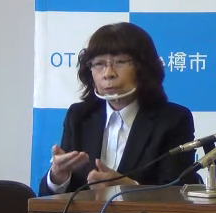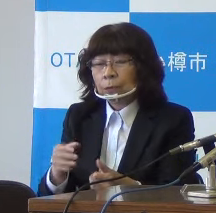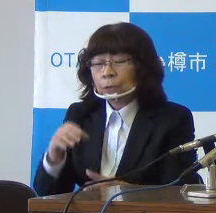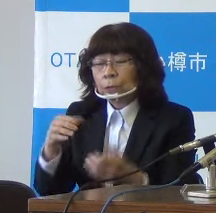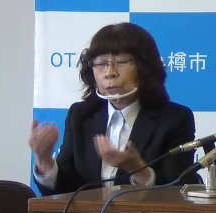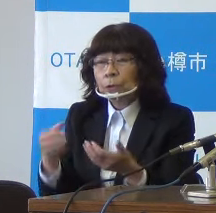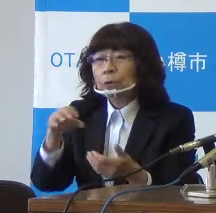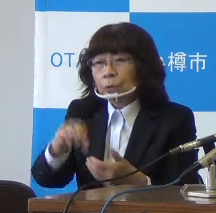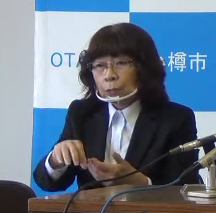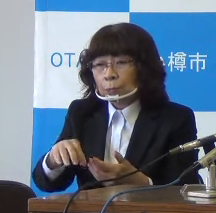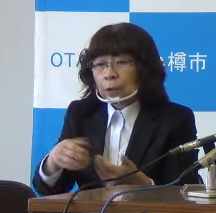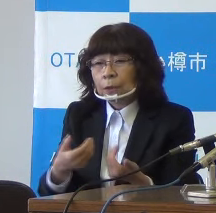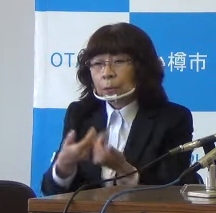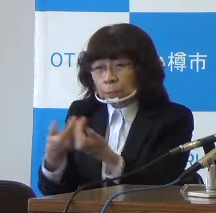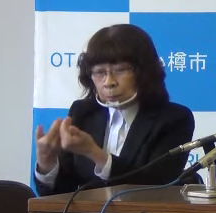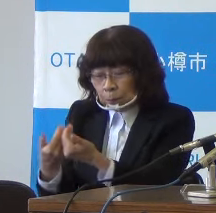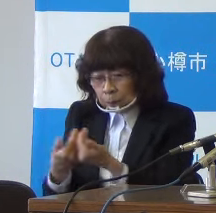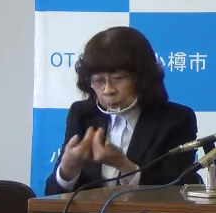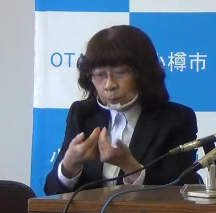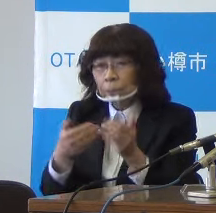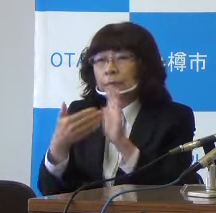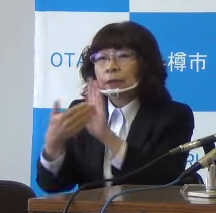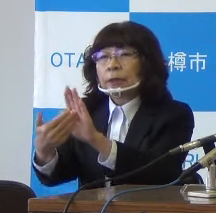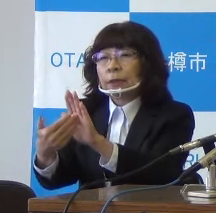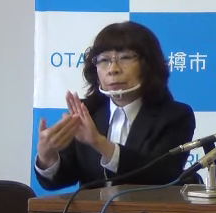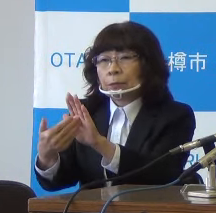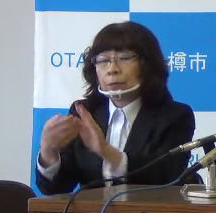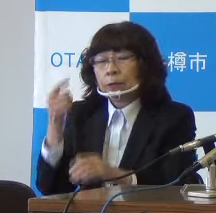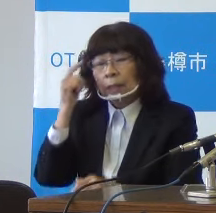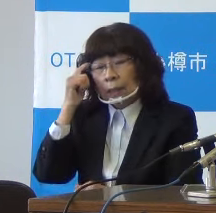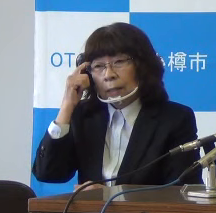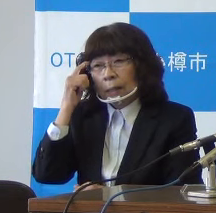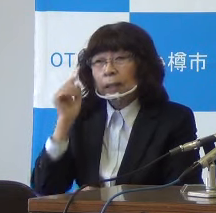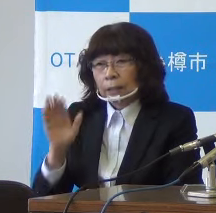の緩和を図りたいと思っております。